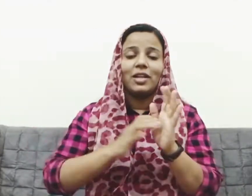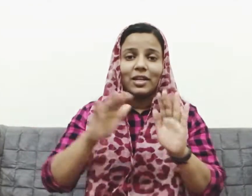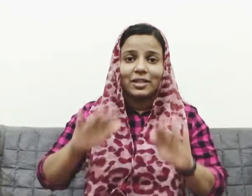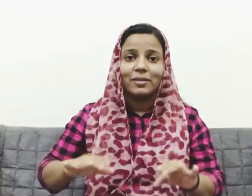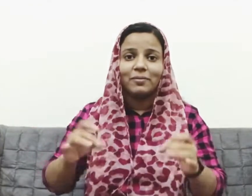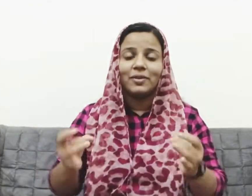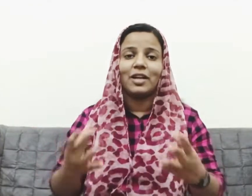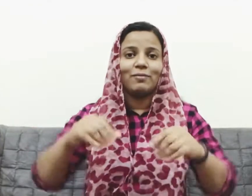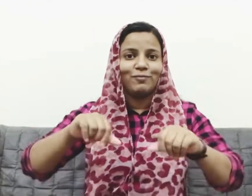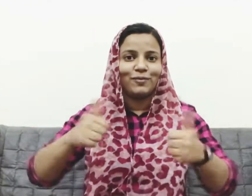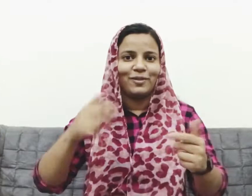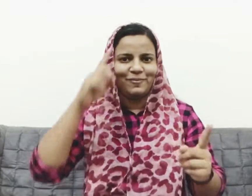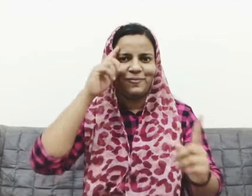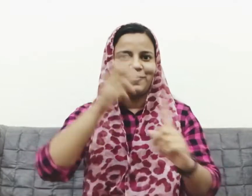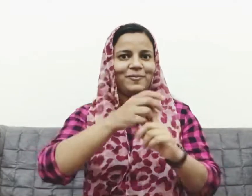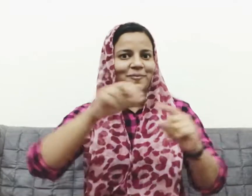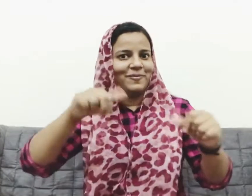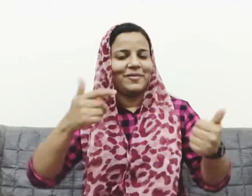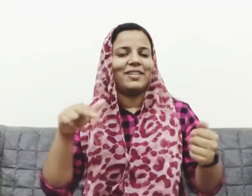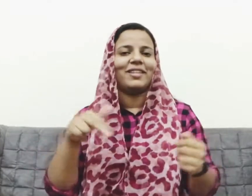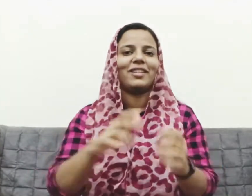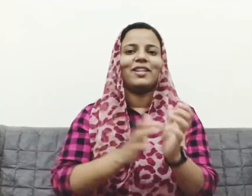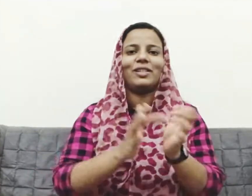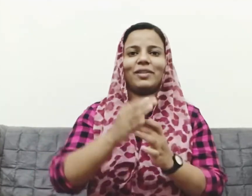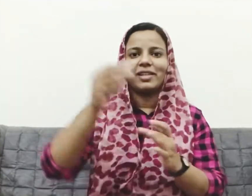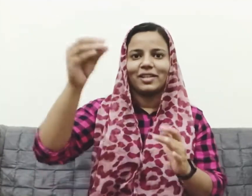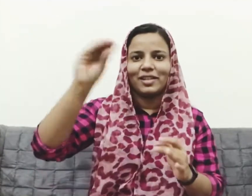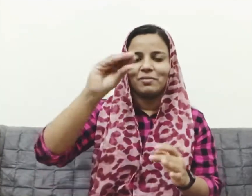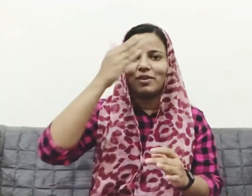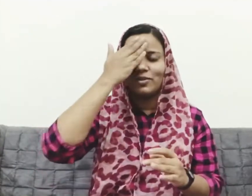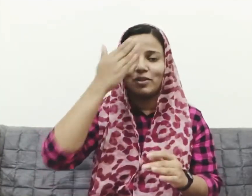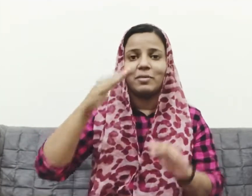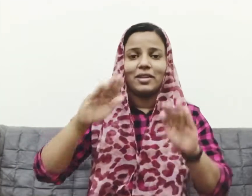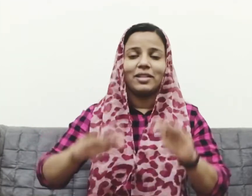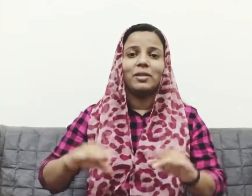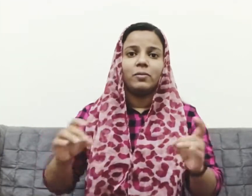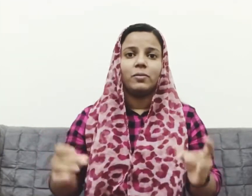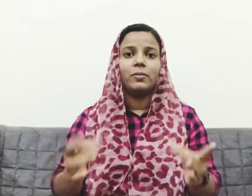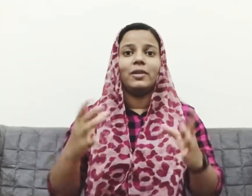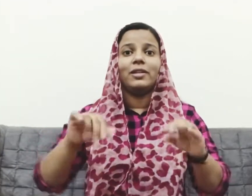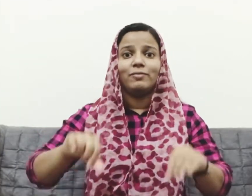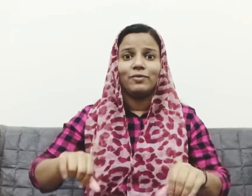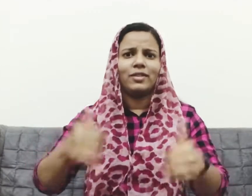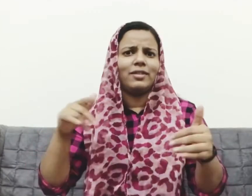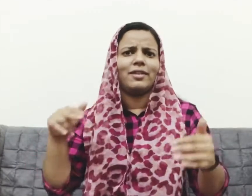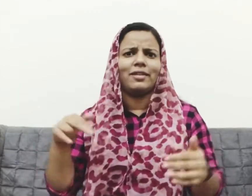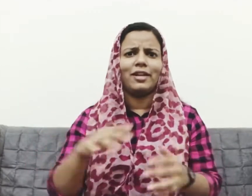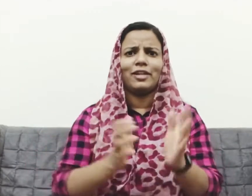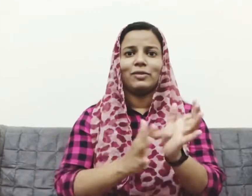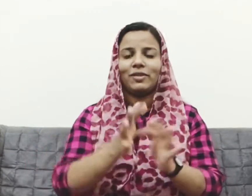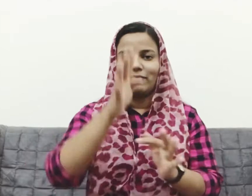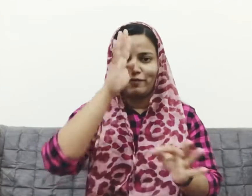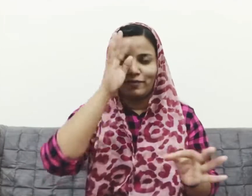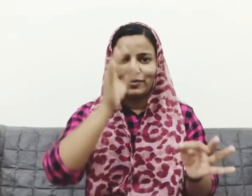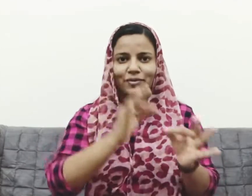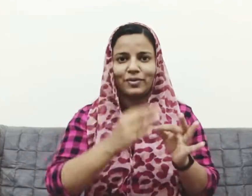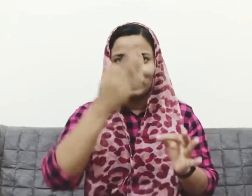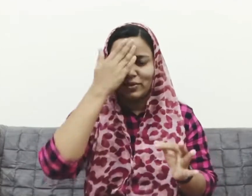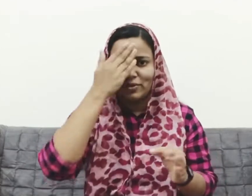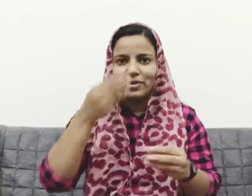ഈ പകൽക്കാലം നമ്മളെ ജയകരമായി നടത്തുന്ന കർത്താവിൻ്റെ കൃപയ്ക്കായിട്ട് സ്തോത്രം ചെയ്തേ. ഈ പകൽക്കാലം ജയകരമായി നടത്തുന്ന കർത്താവിൻ്റെ വിശ്വസ്തതയ്ക്കായിട്ട് സ്തോത്രം